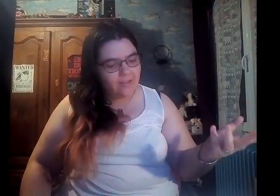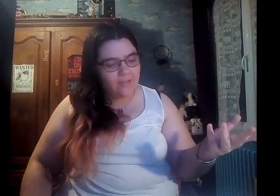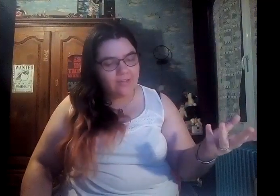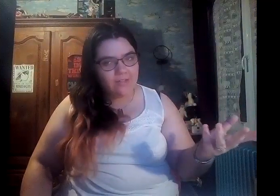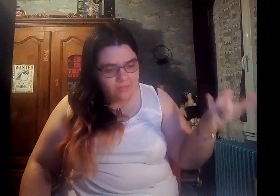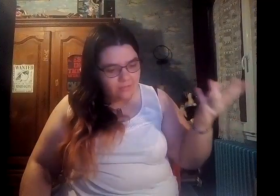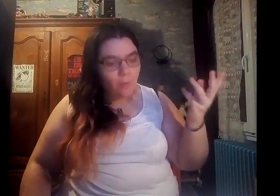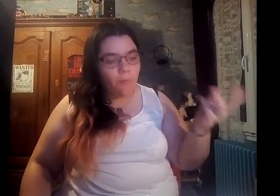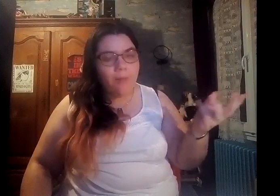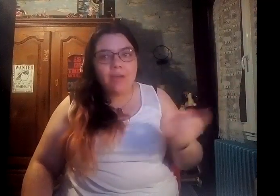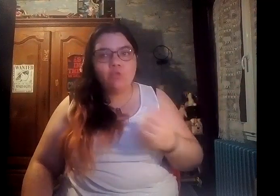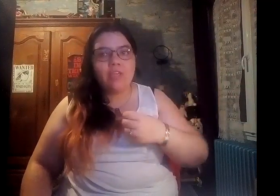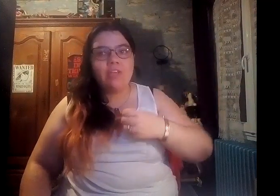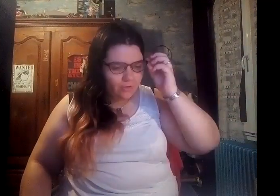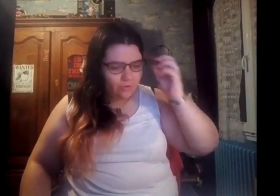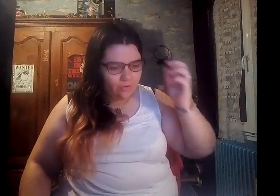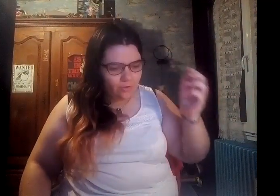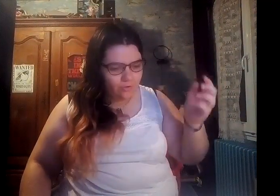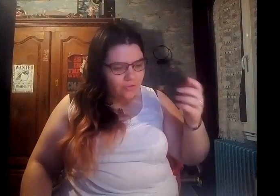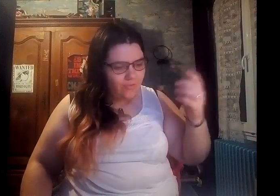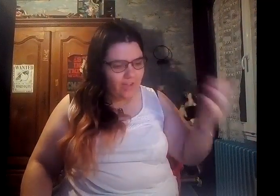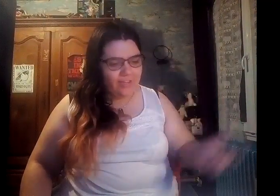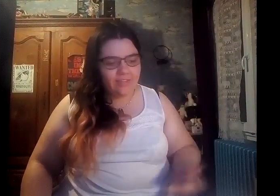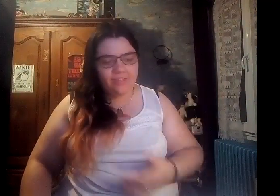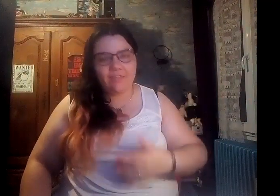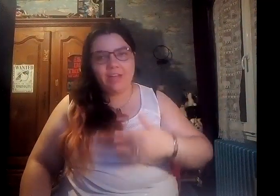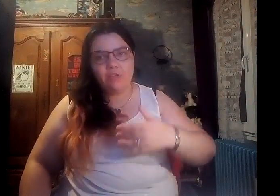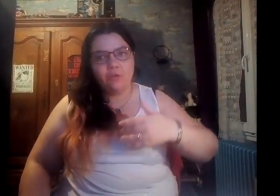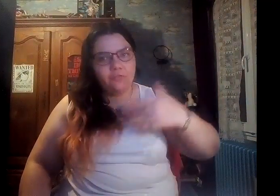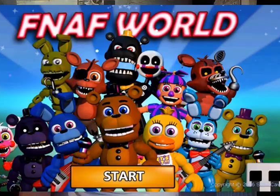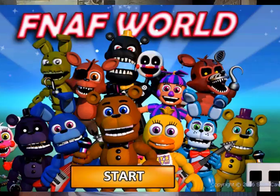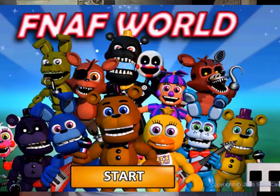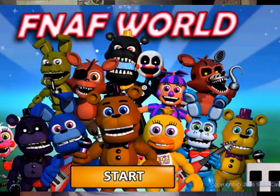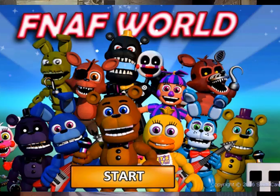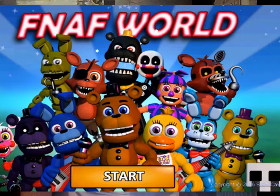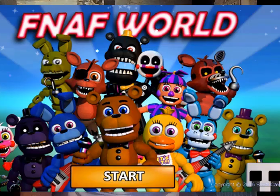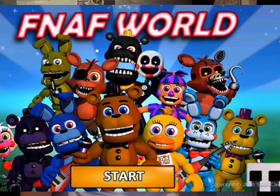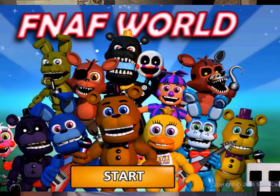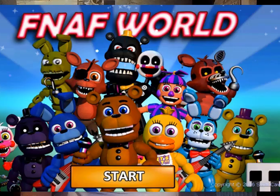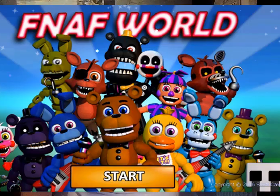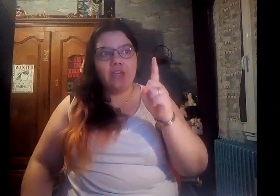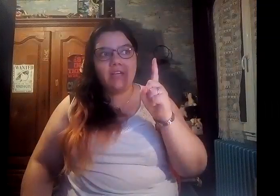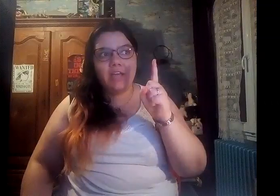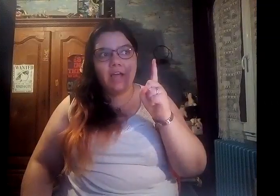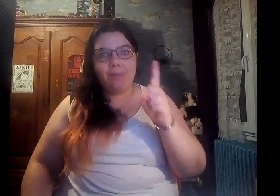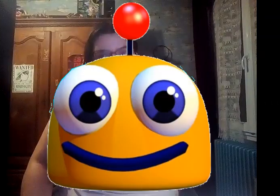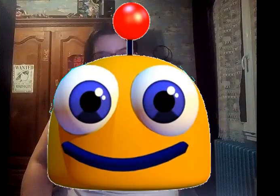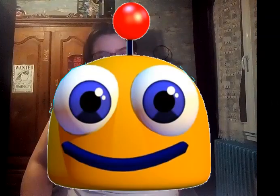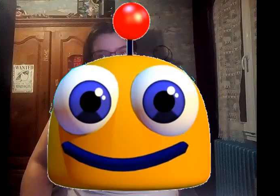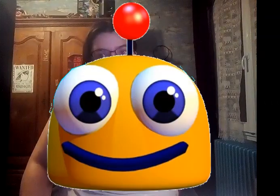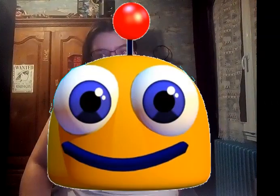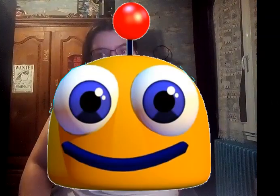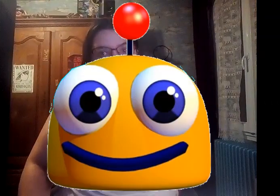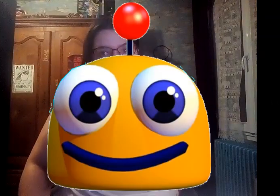on peut même ajouter d'autres univers bien natifs tels que fnavoir ou d'ailleurs il y a un personnage qui s'appelle mimi